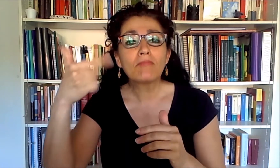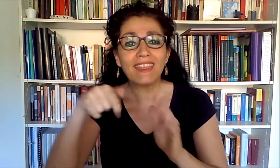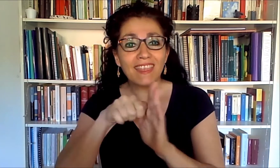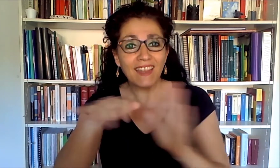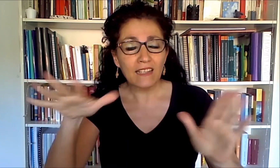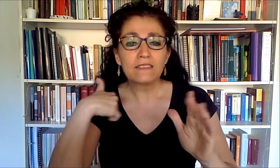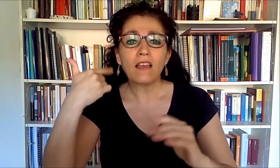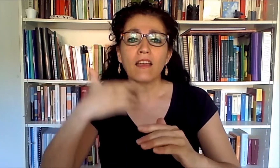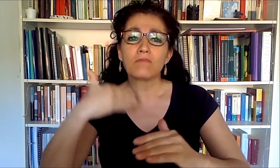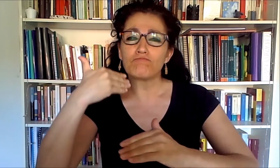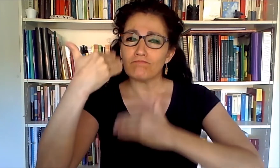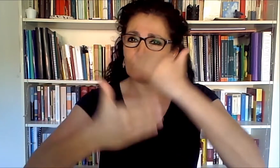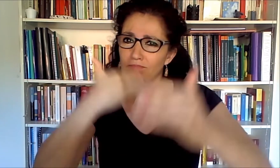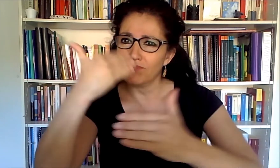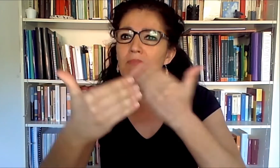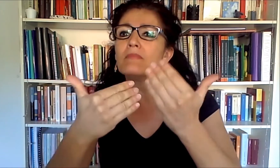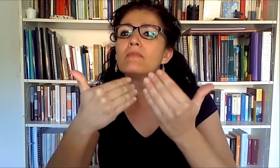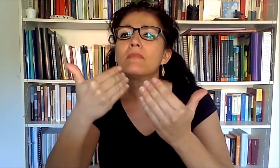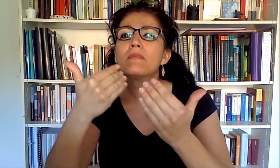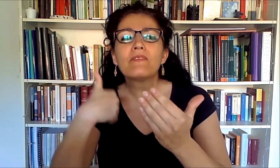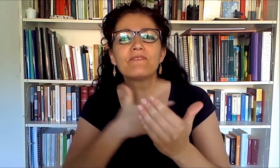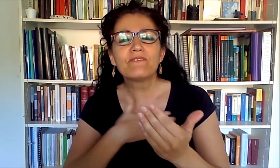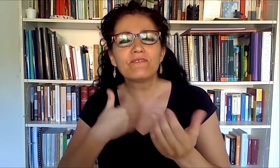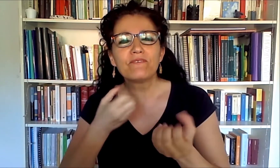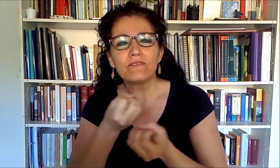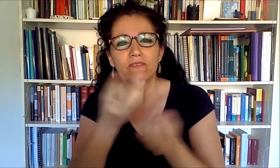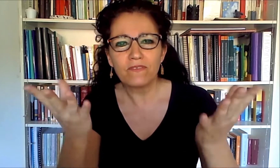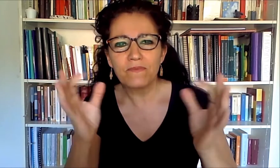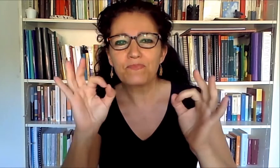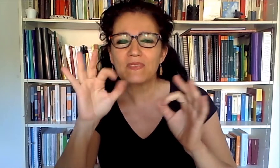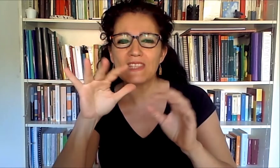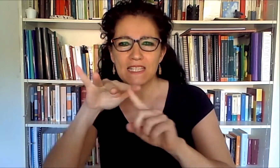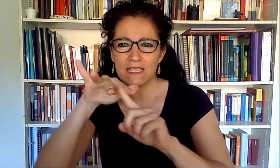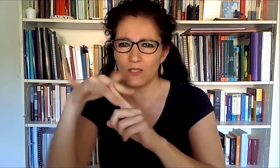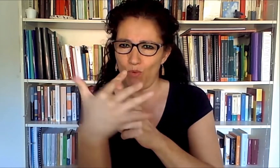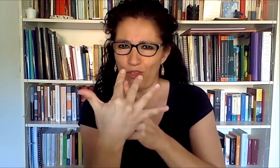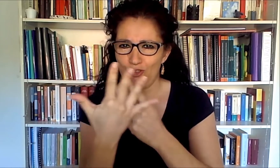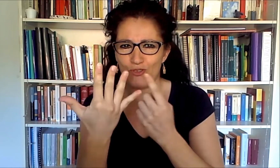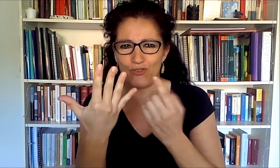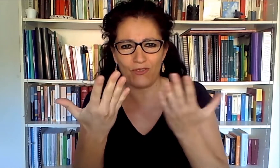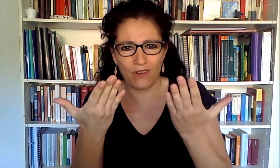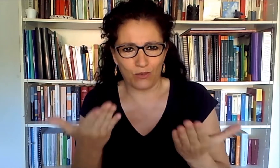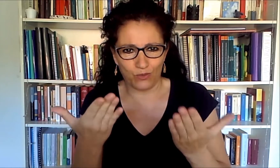nos proponemos dar a conocer la situación sociolingüística de la lengua de signos española en distintos ámbitos de uso.